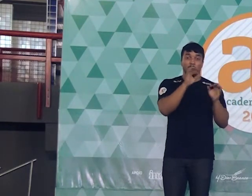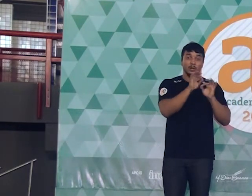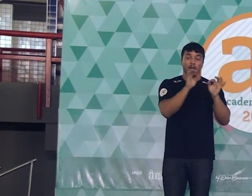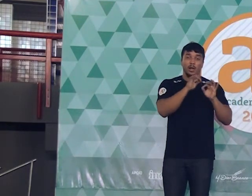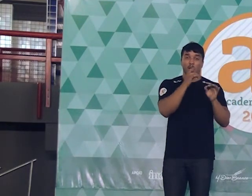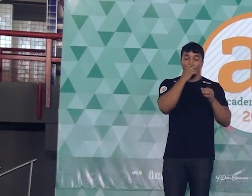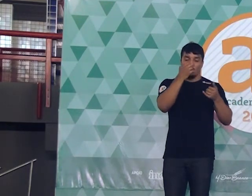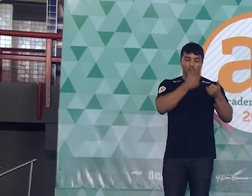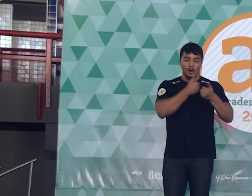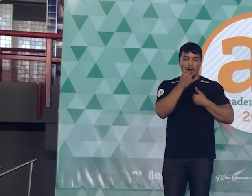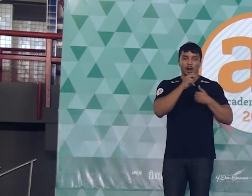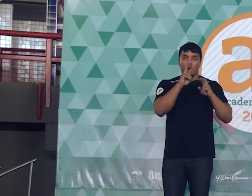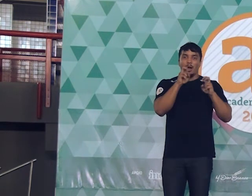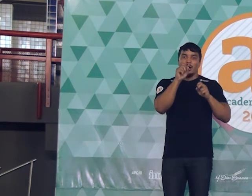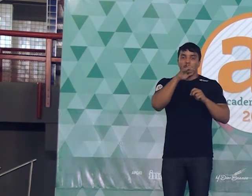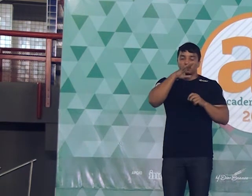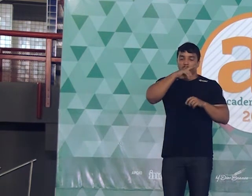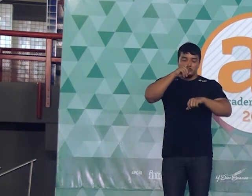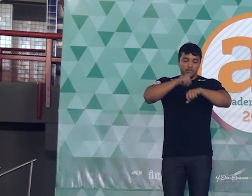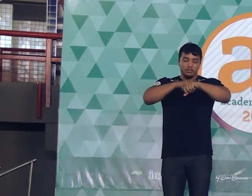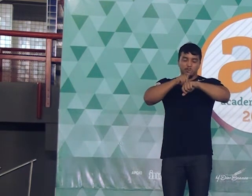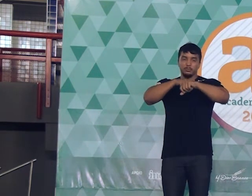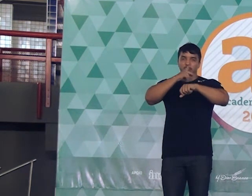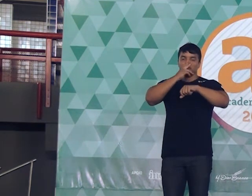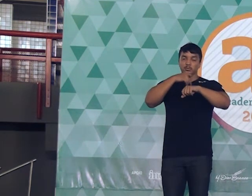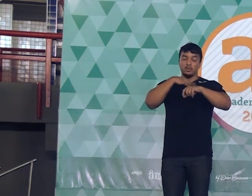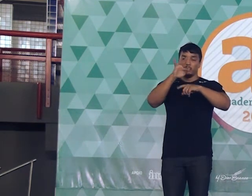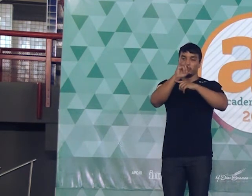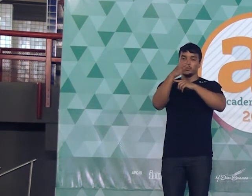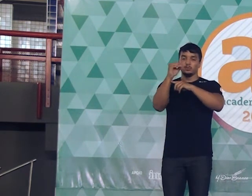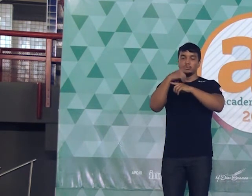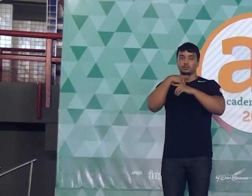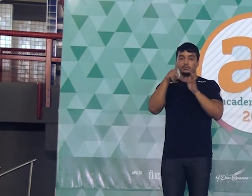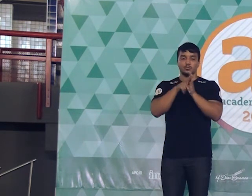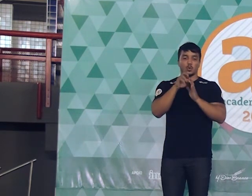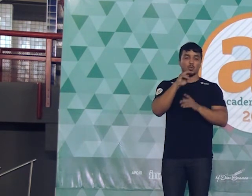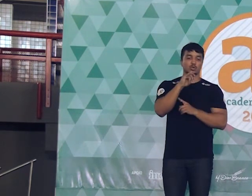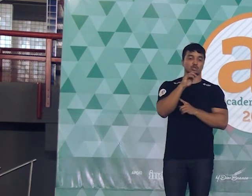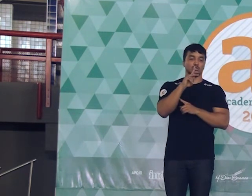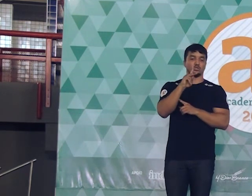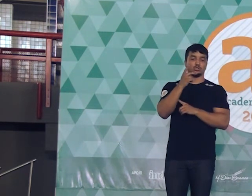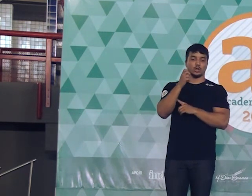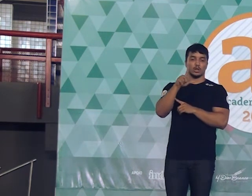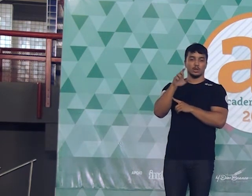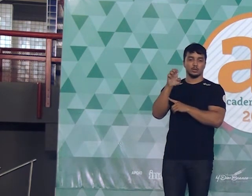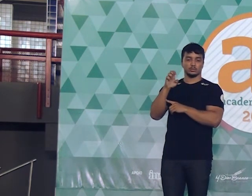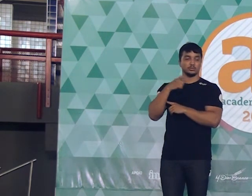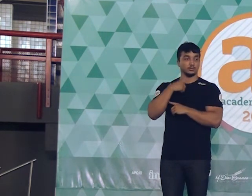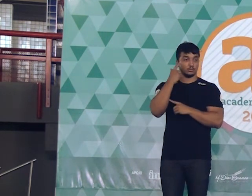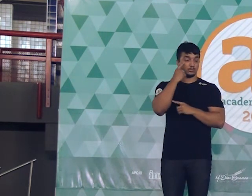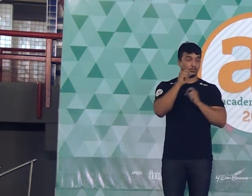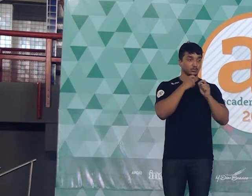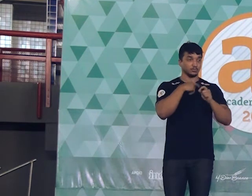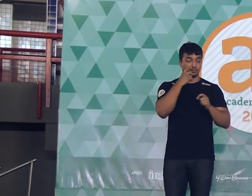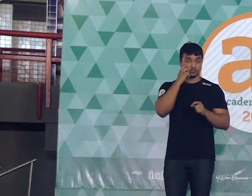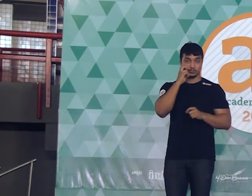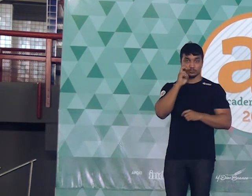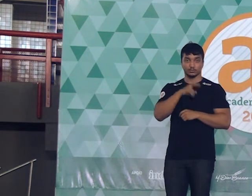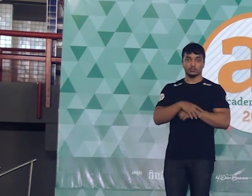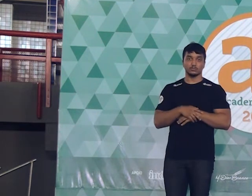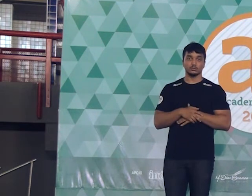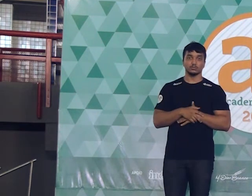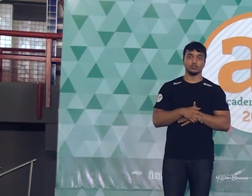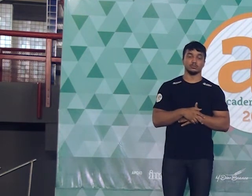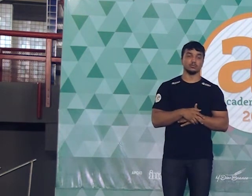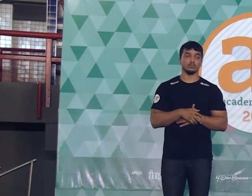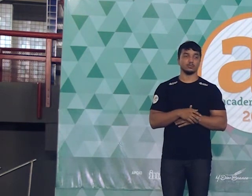nenhuma informação a respeito de tempo, função de Torricelli, vi você mais duas amigas na pirâmide